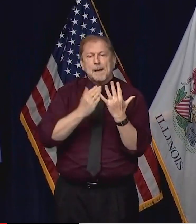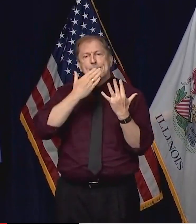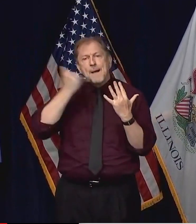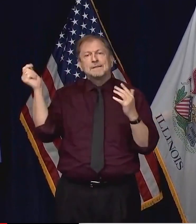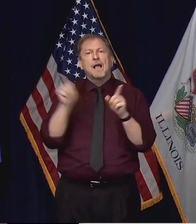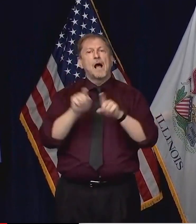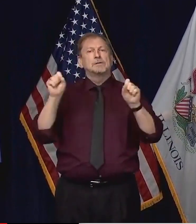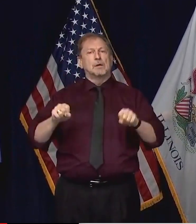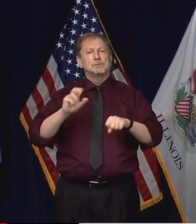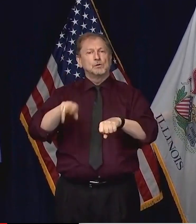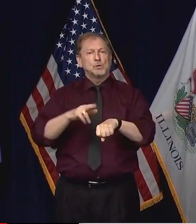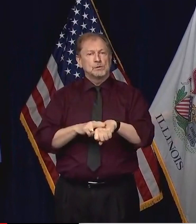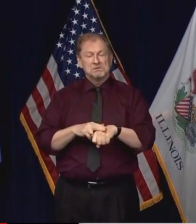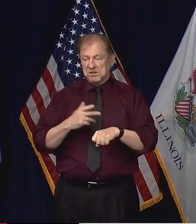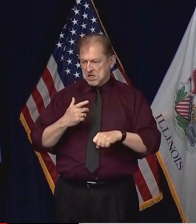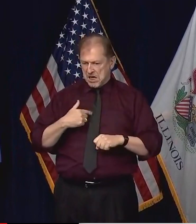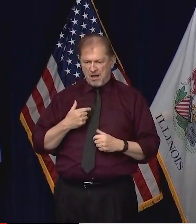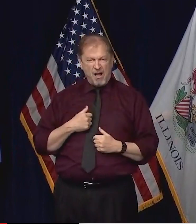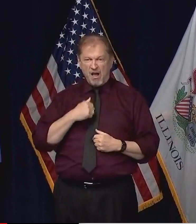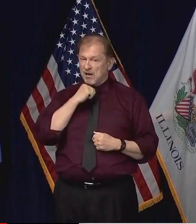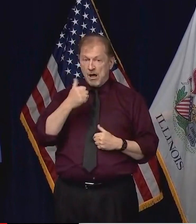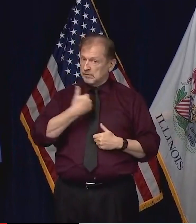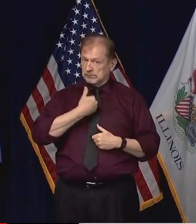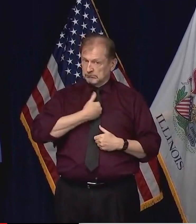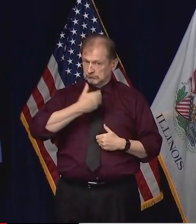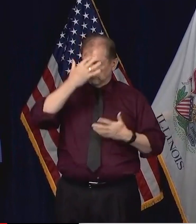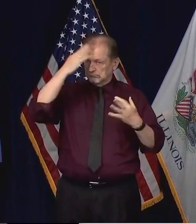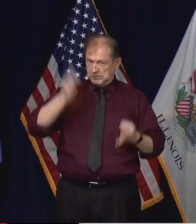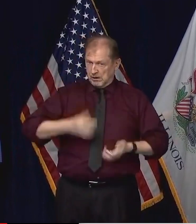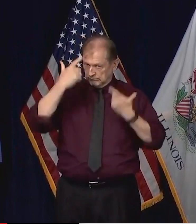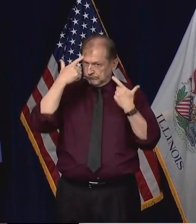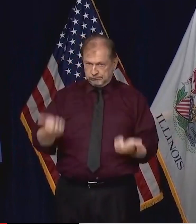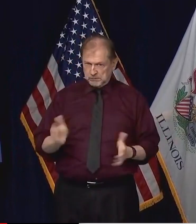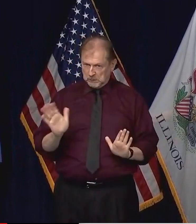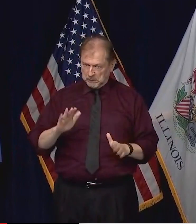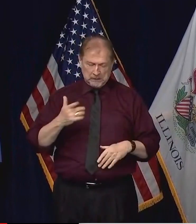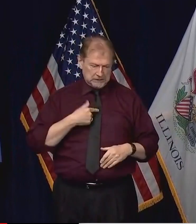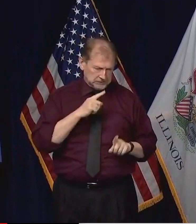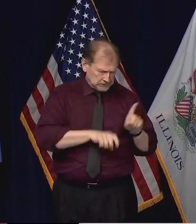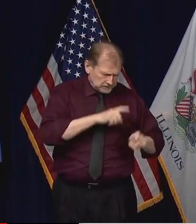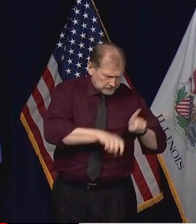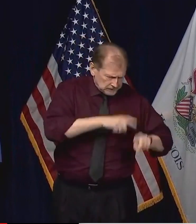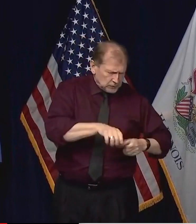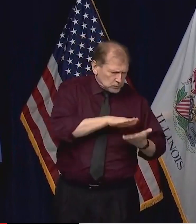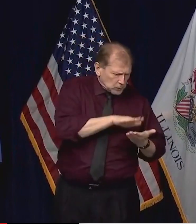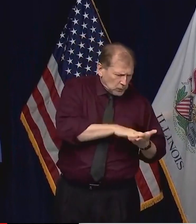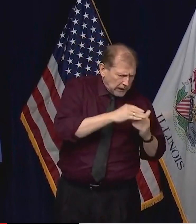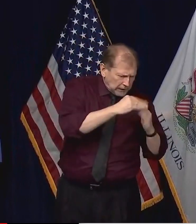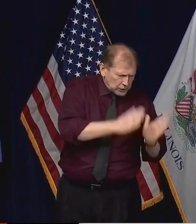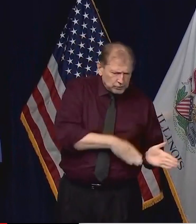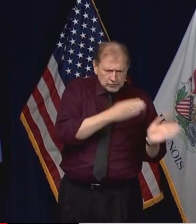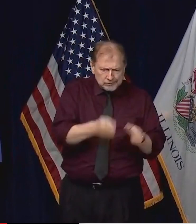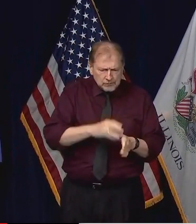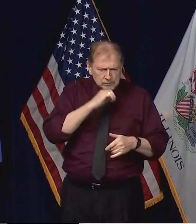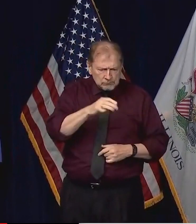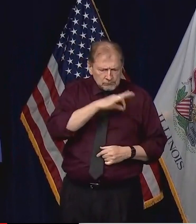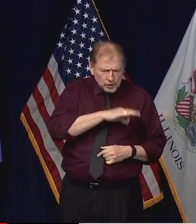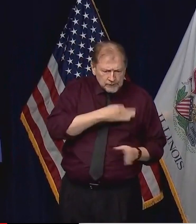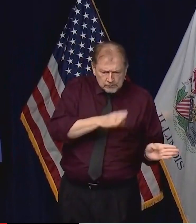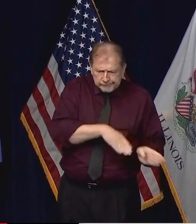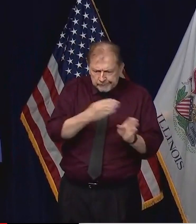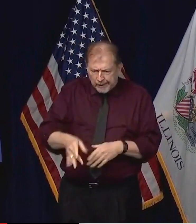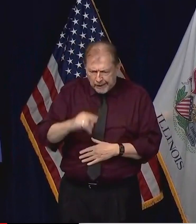키워주고 신규 감염자가 발생하지 않는 때를 말하는 단계입니다. 그리고 대형 축제들은 물론 컨벤션 센터 운영